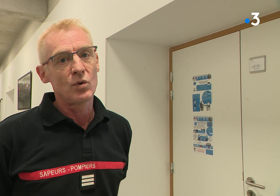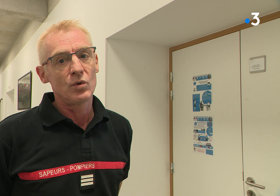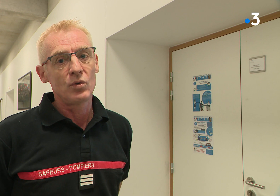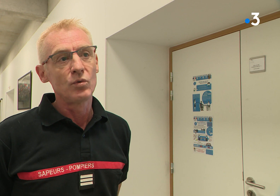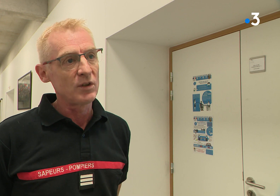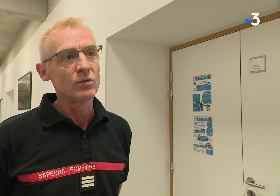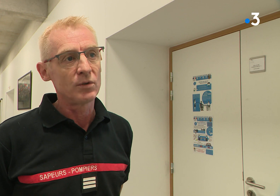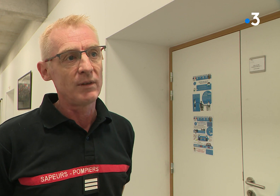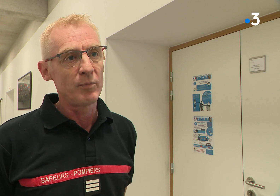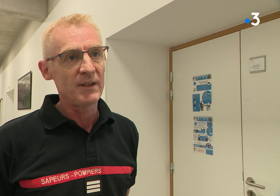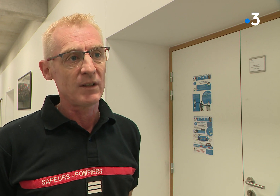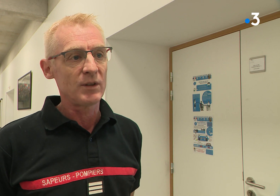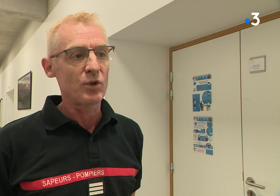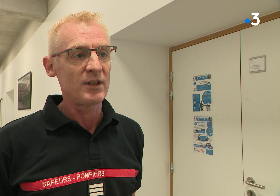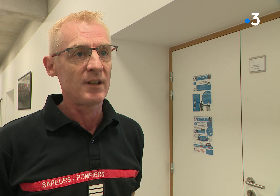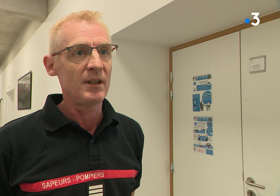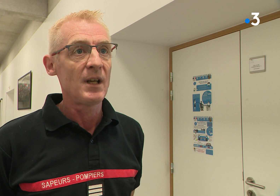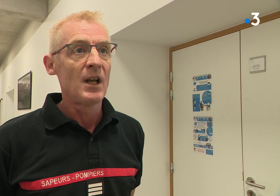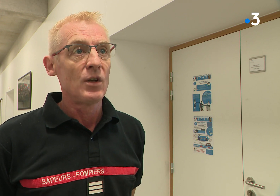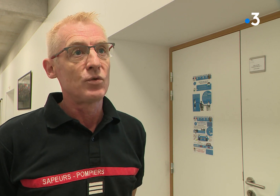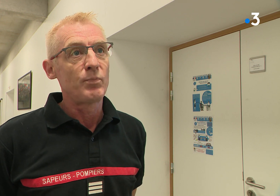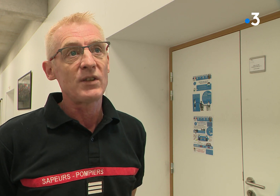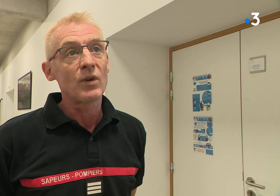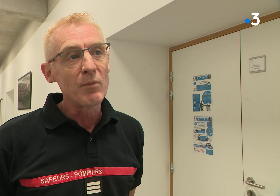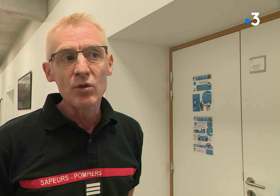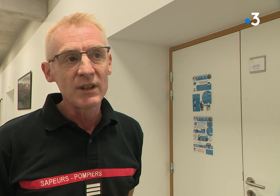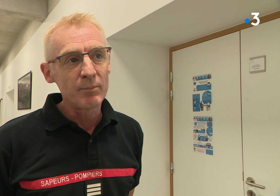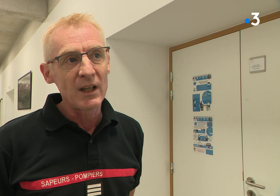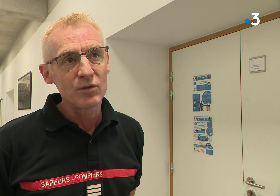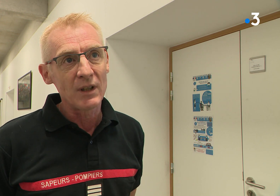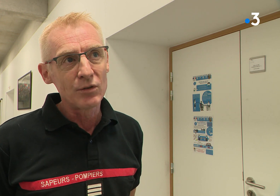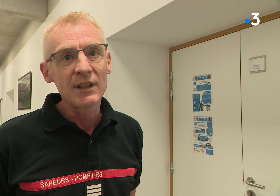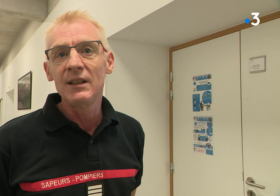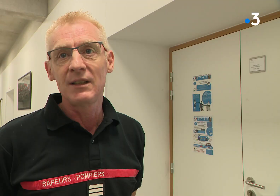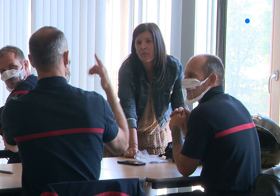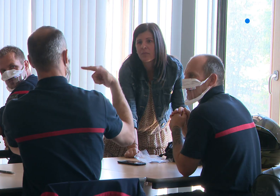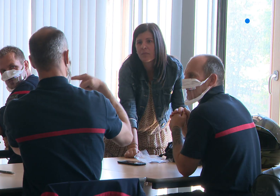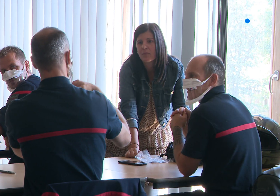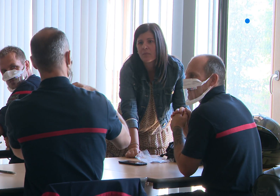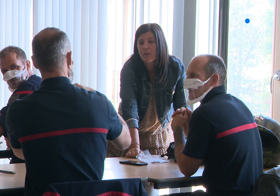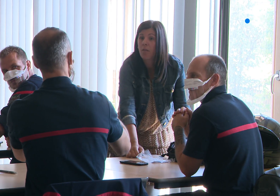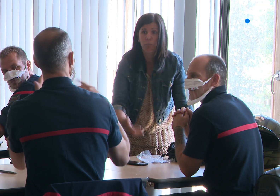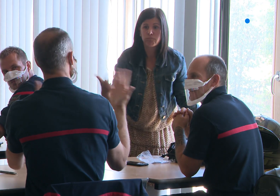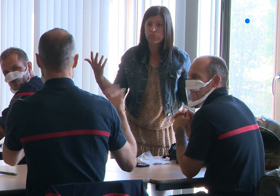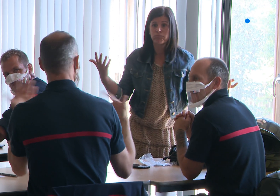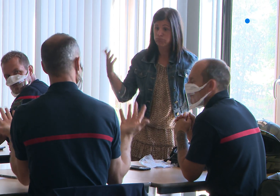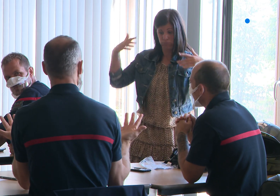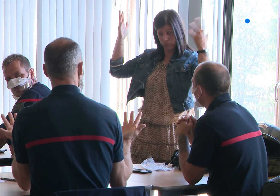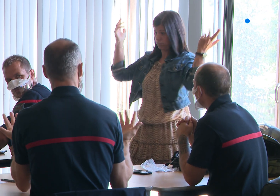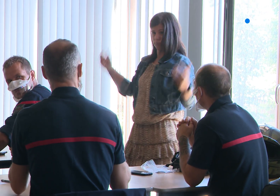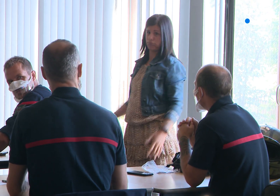nous risquons de développer ça dans les prochaines années. Pas sur la majorité, pas sur la totalité des sapeurs-pompiers, mais surtout sur le personnel d'encadrement des véhicules